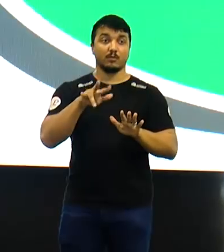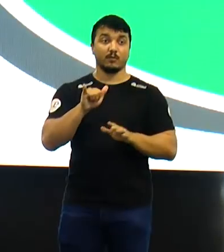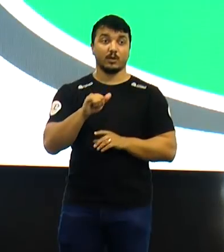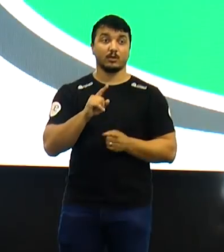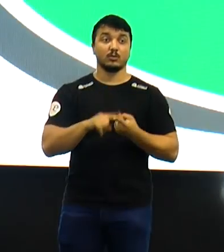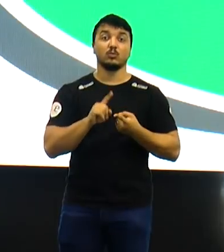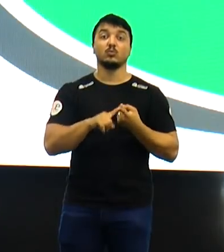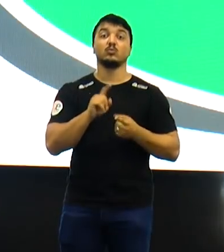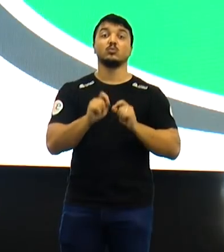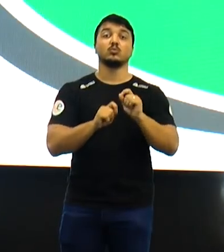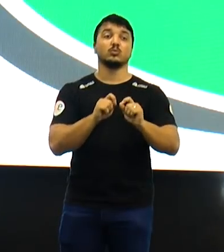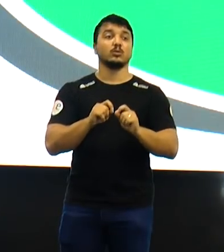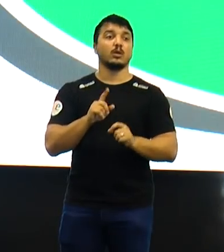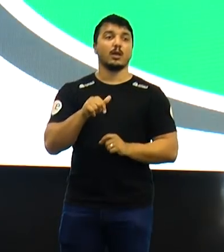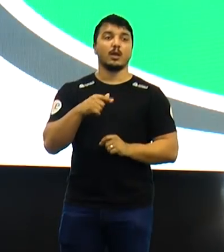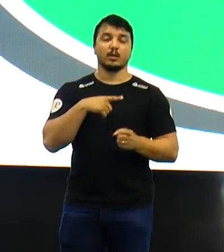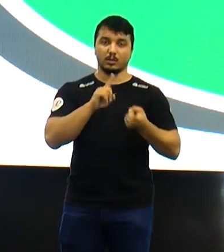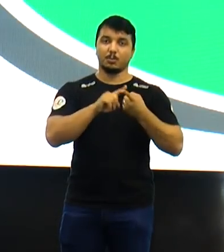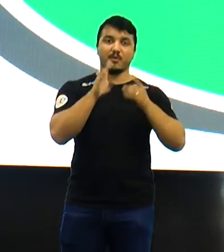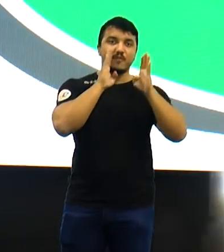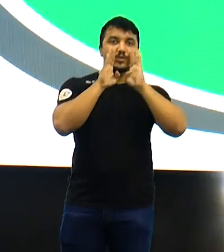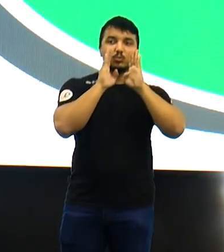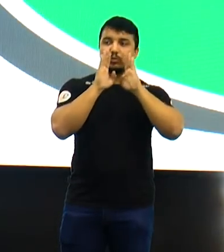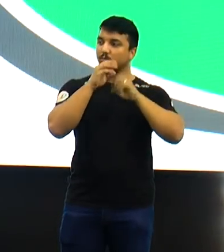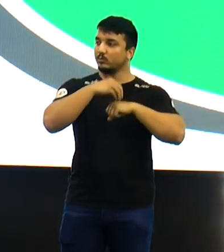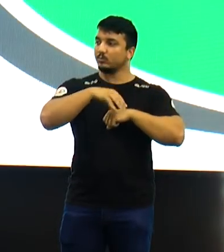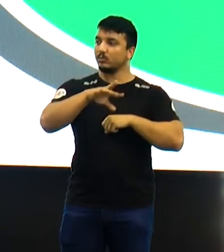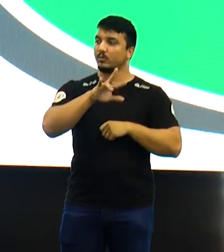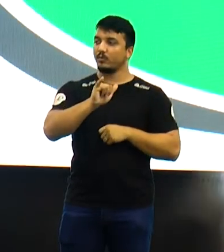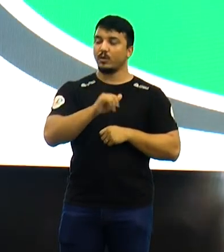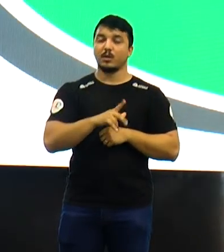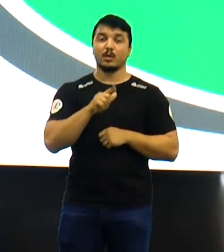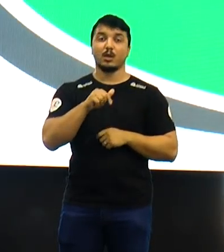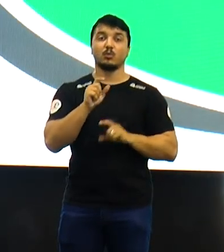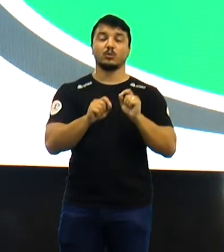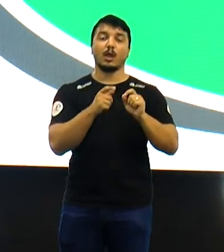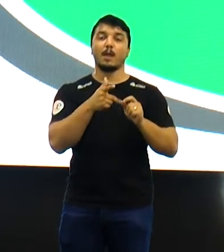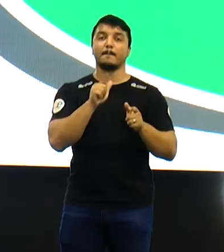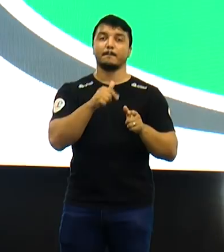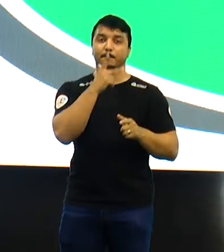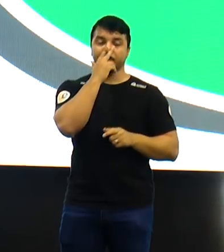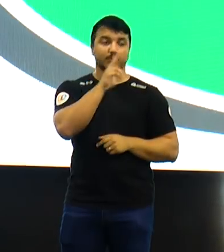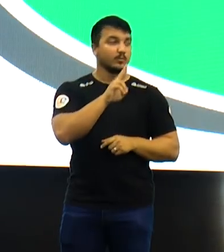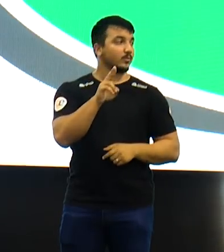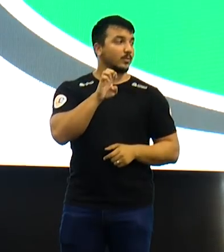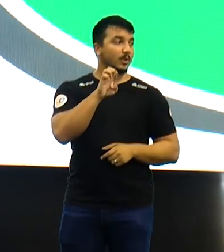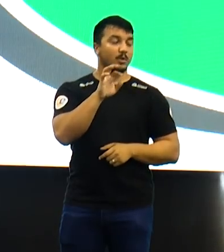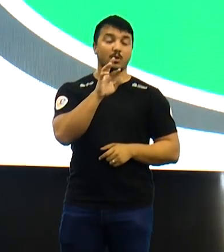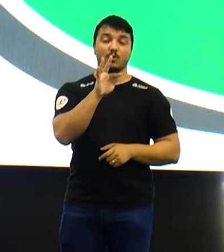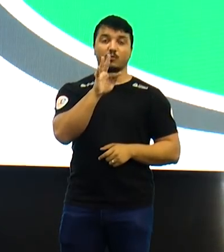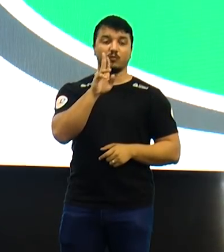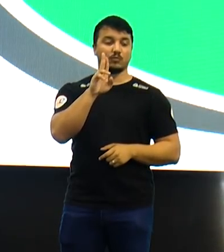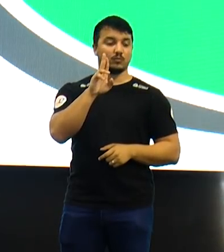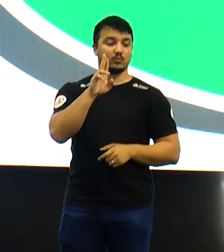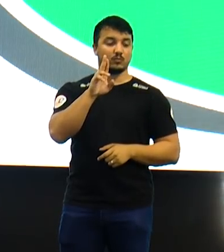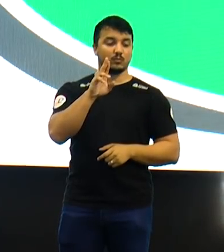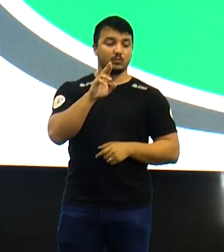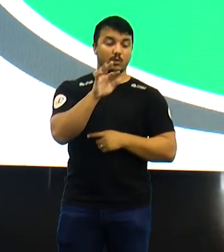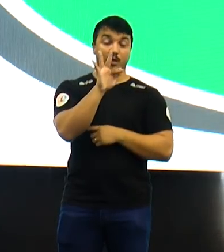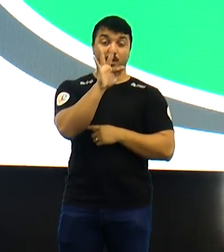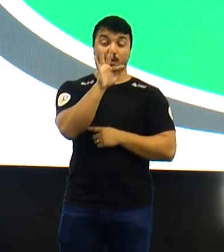vocês no Facebook. É o que nós chamamos, pessoal, de efemérides. O que